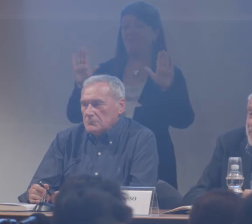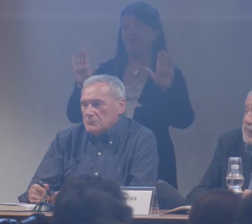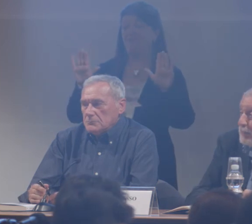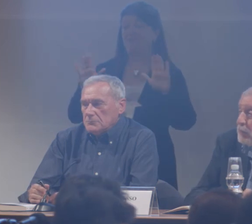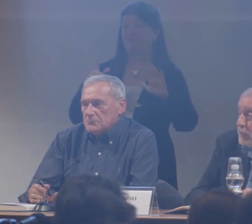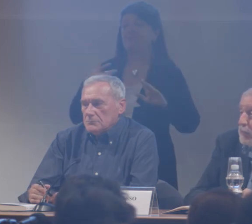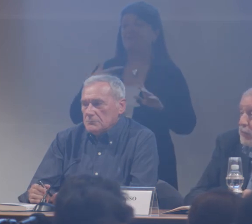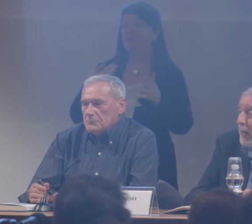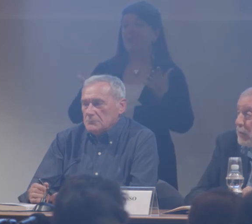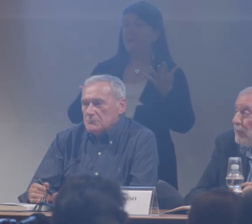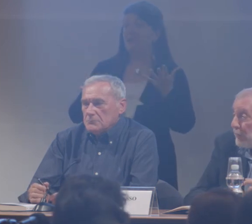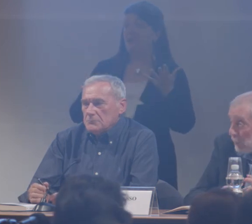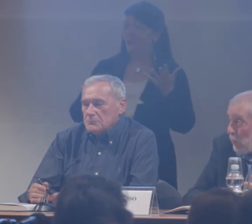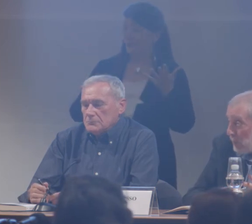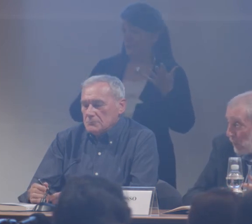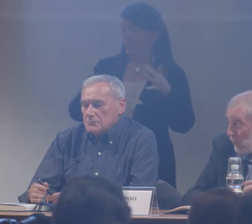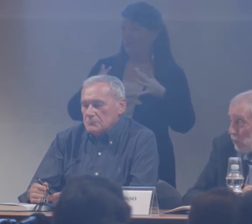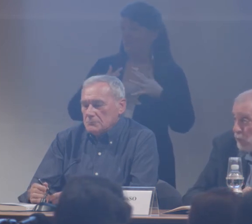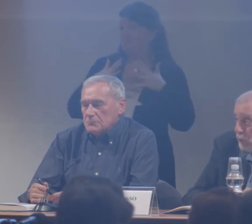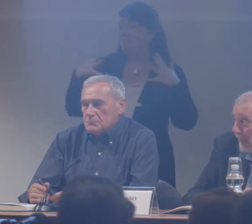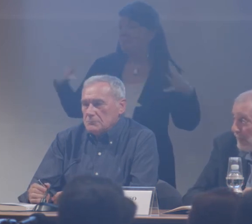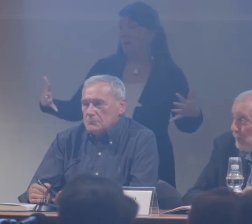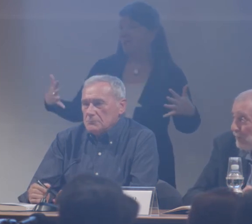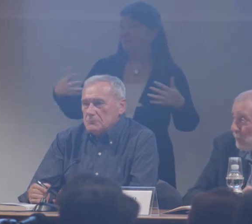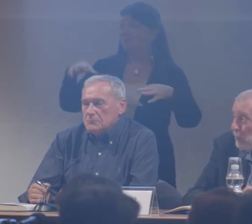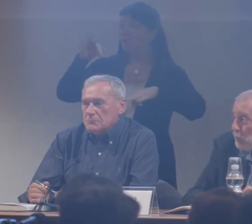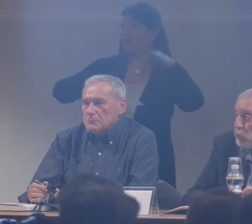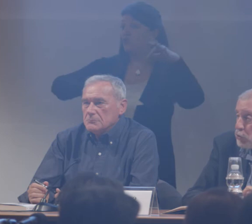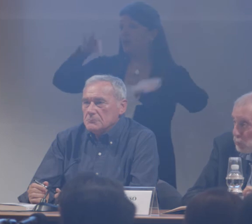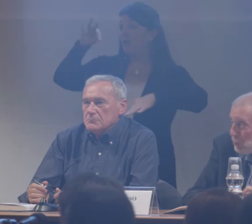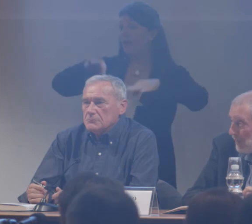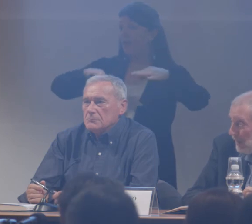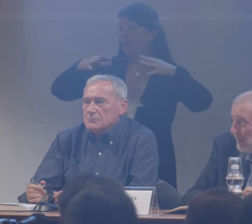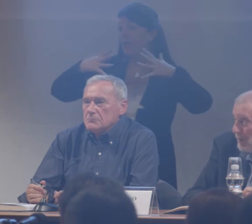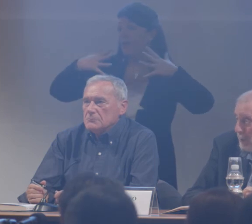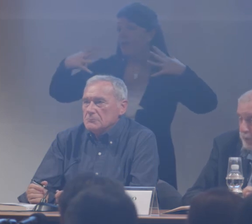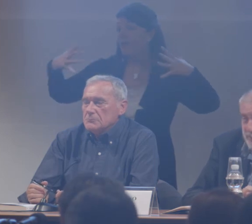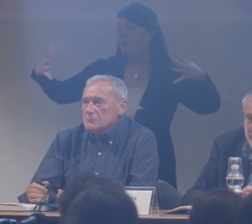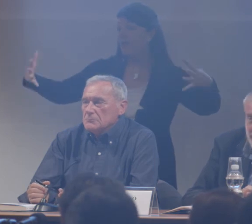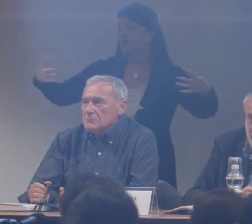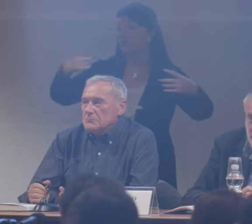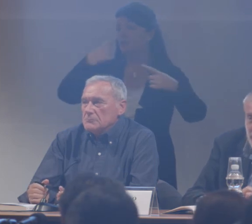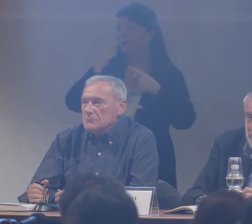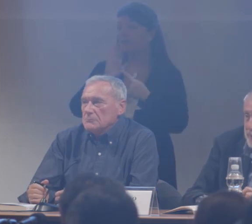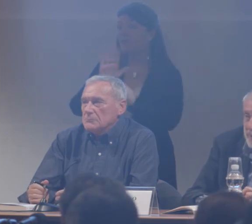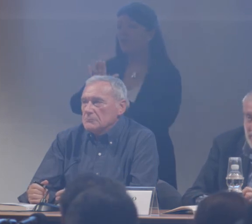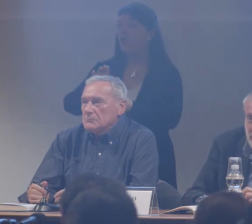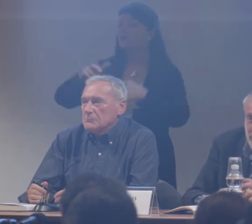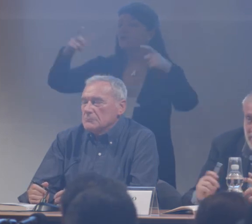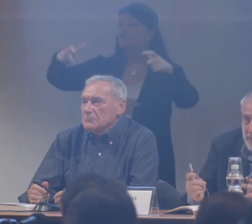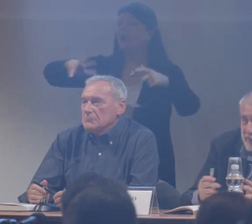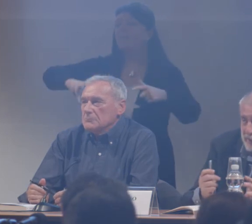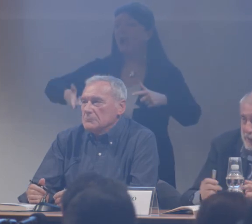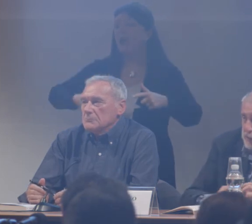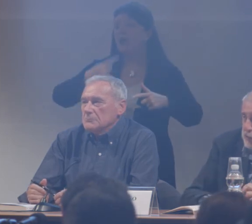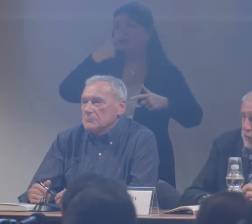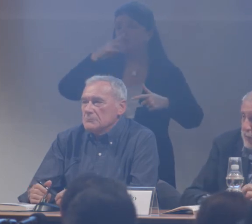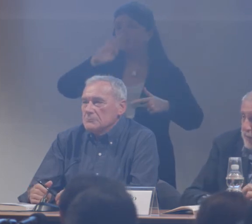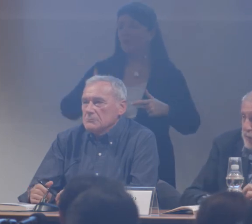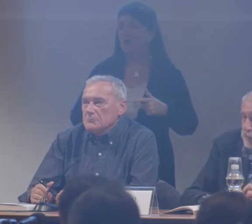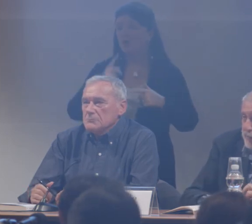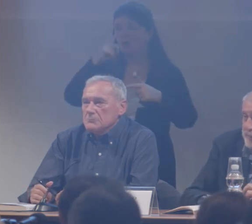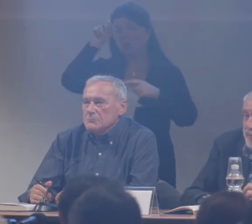il maxi processo fu anche un fenomeno culturale, un fenomeno di costume per Palermo, non